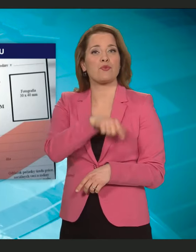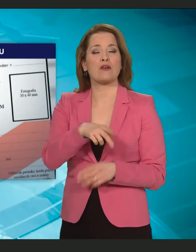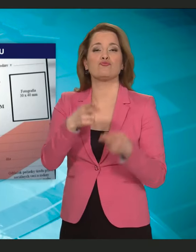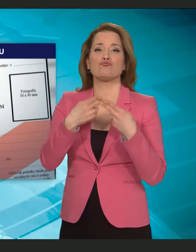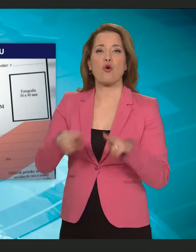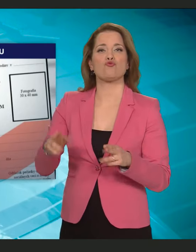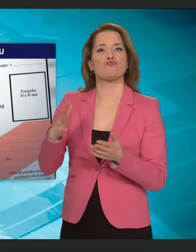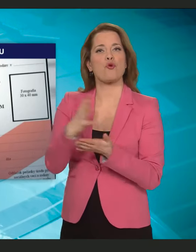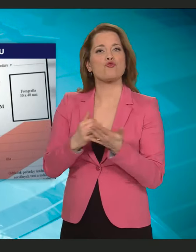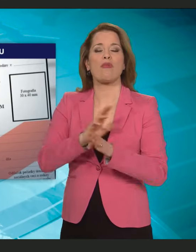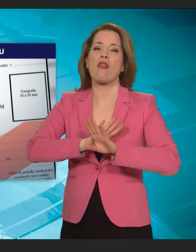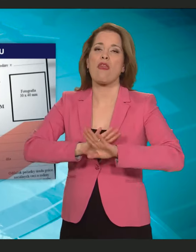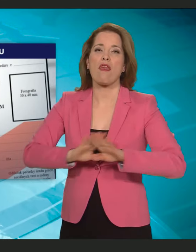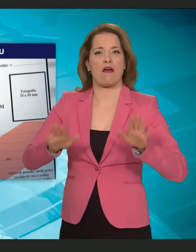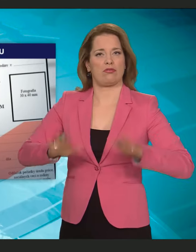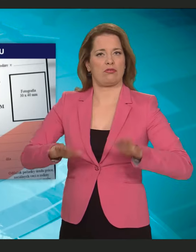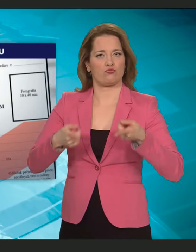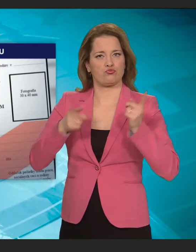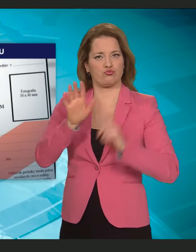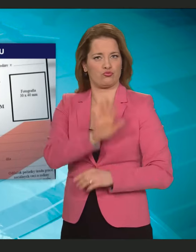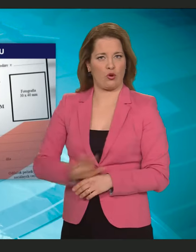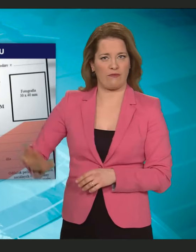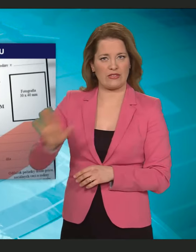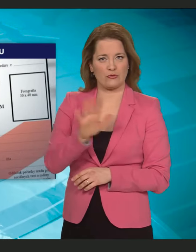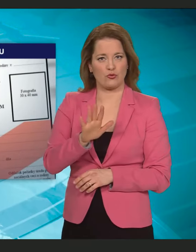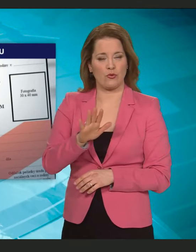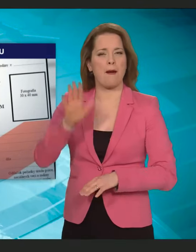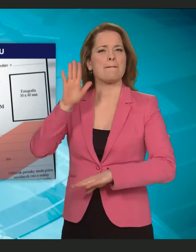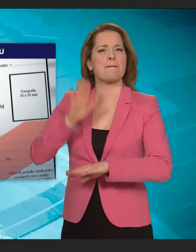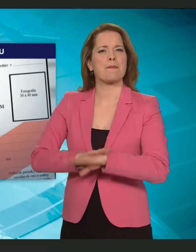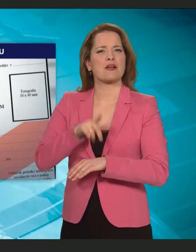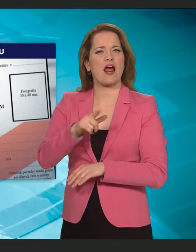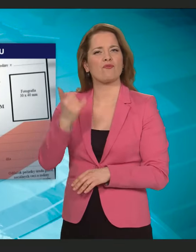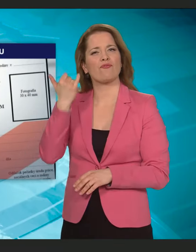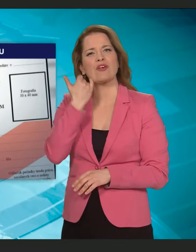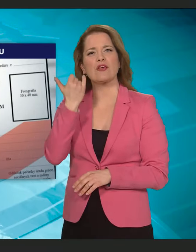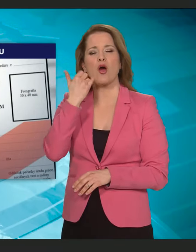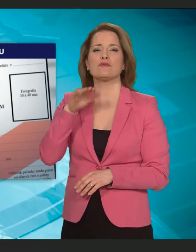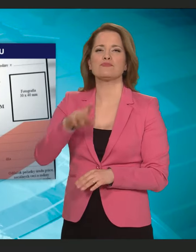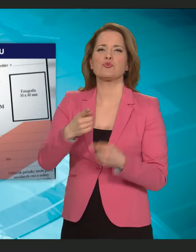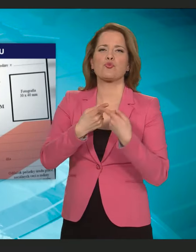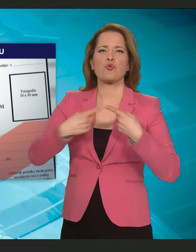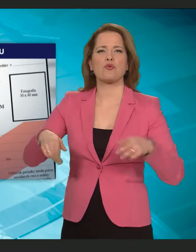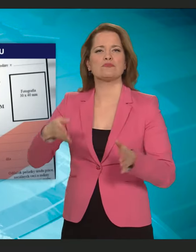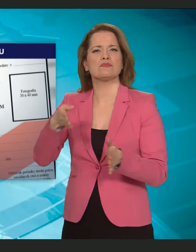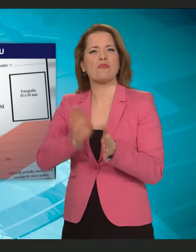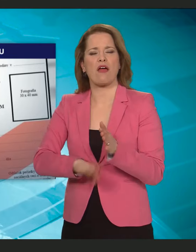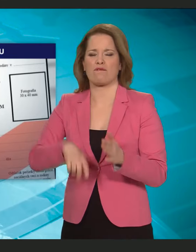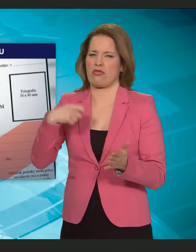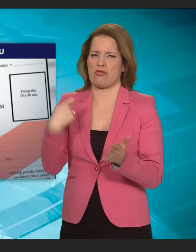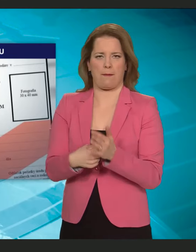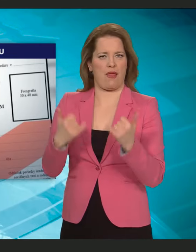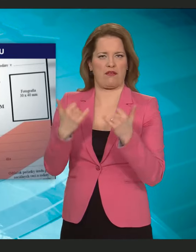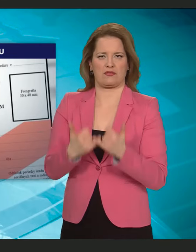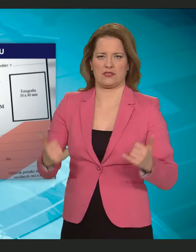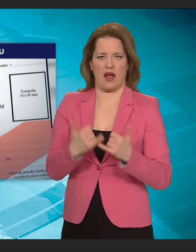výhody v zahraničí. Európska únia už uvažovala o vydaní preukazu, ktorý by platil v celej Európe, ale naša krajina sa nezapojila